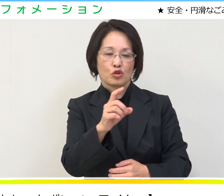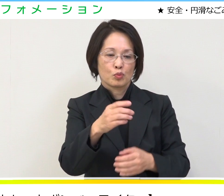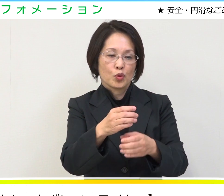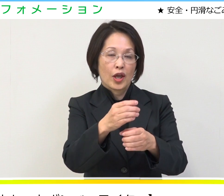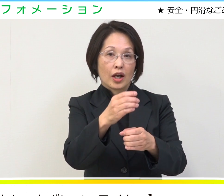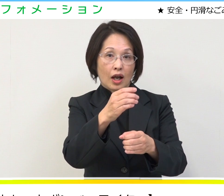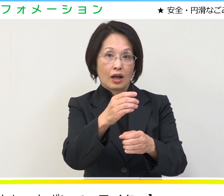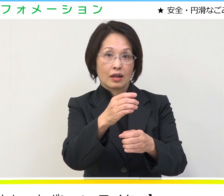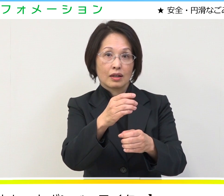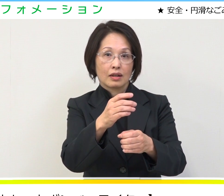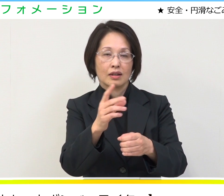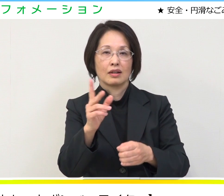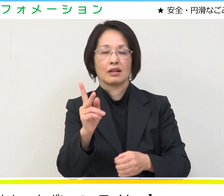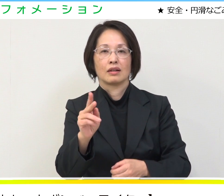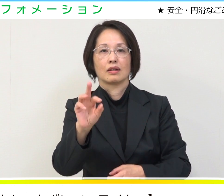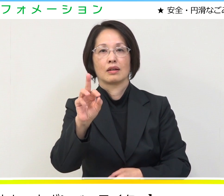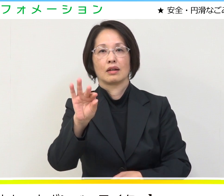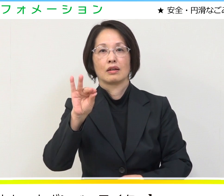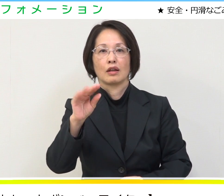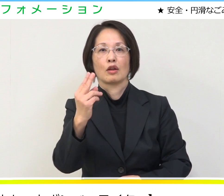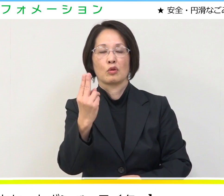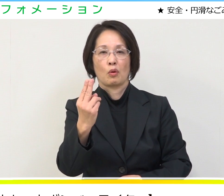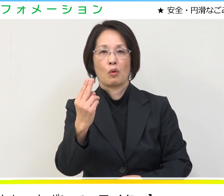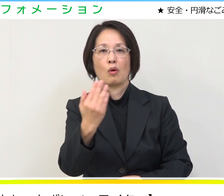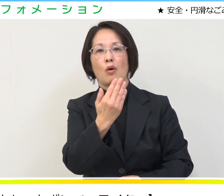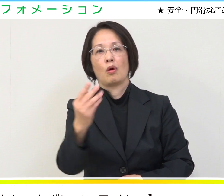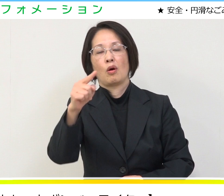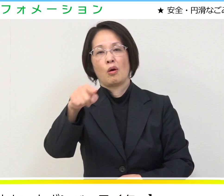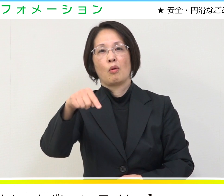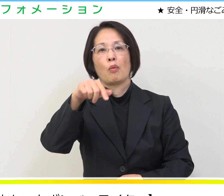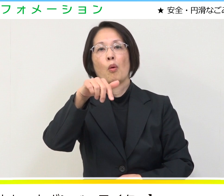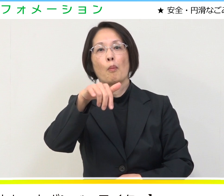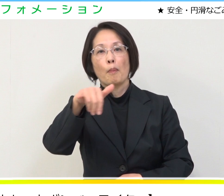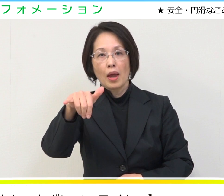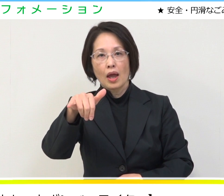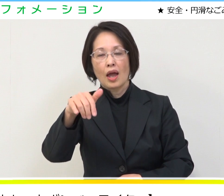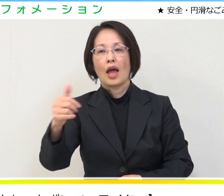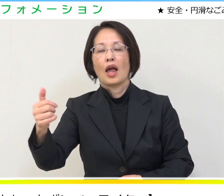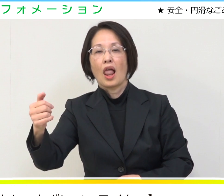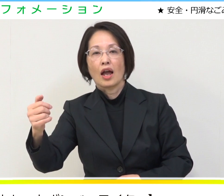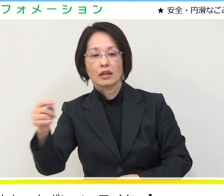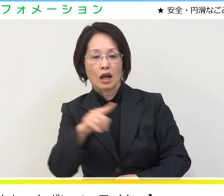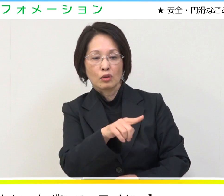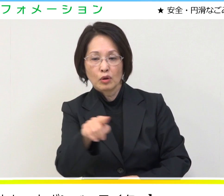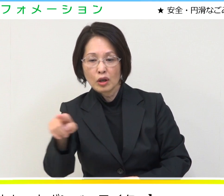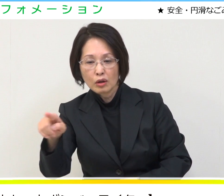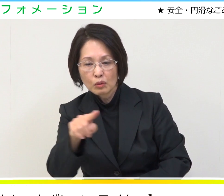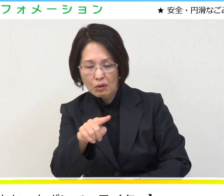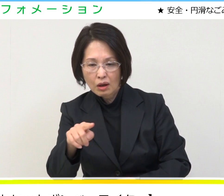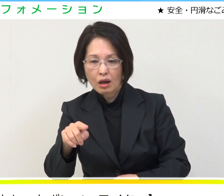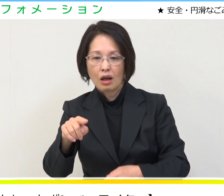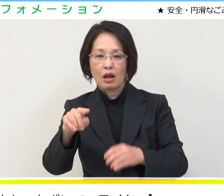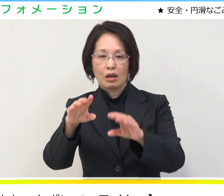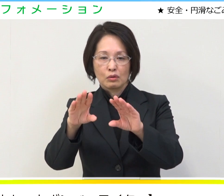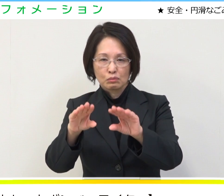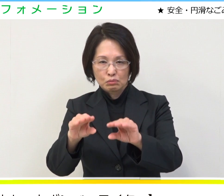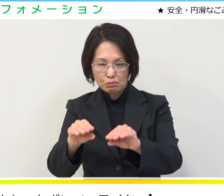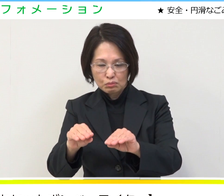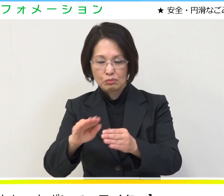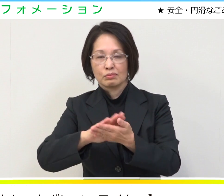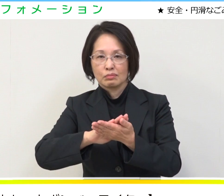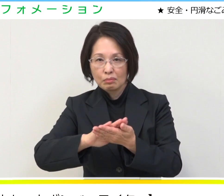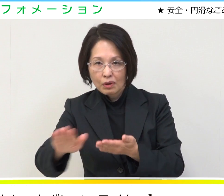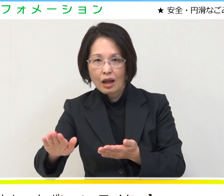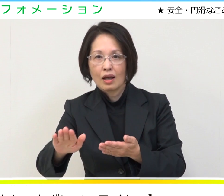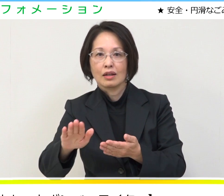スプレー缶カセットボンベライターは中身を使い切ってから